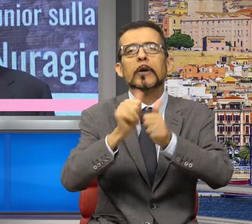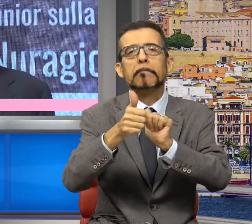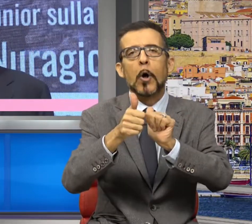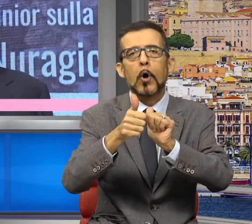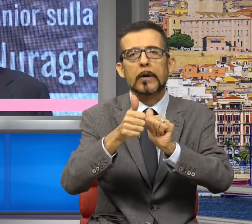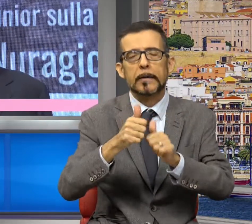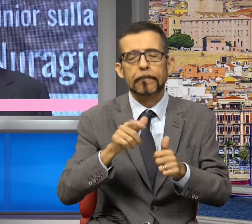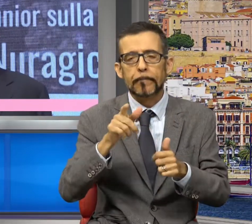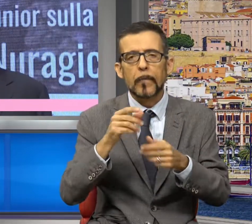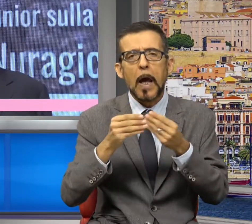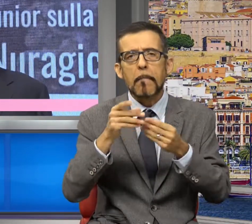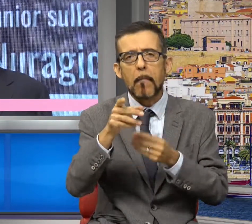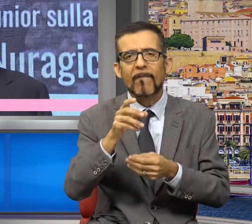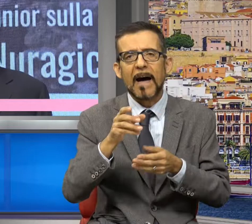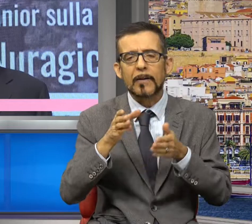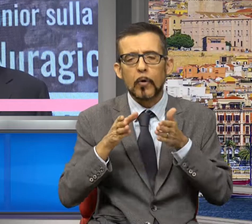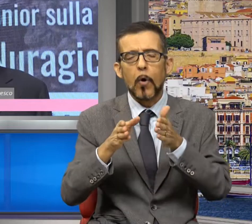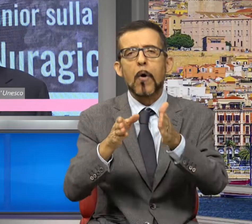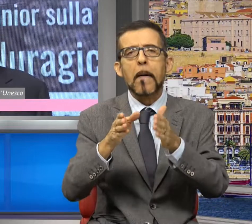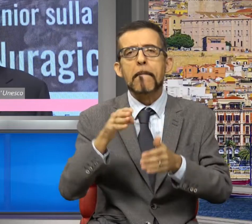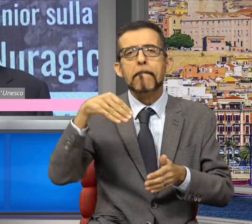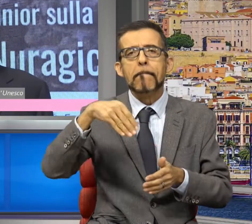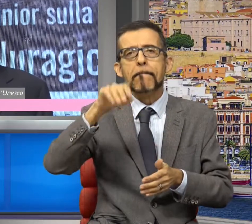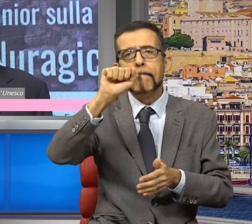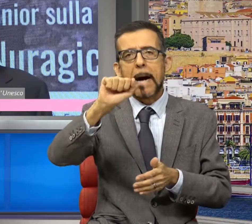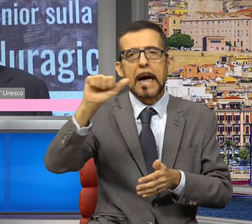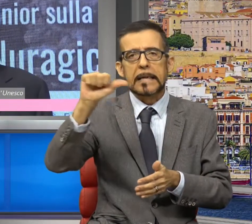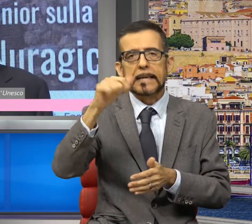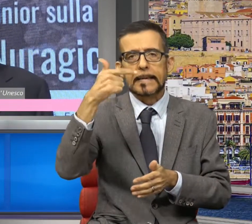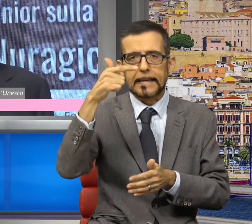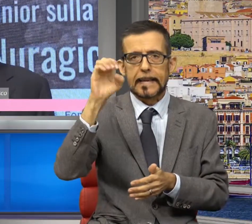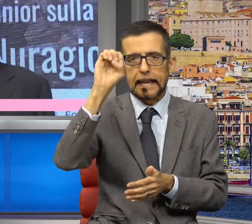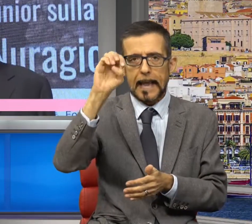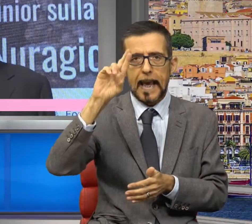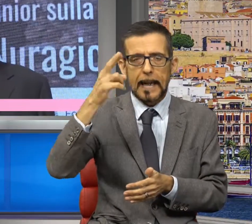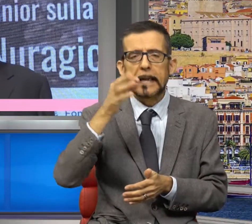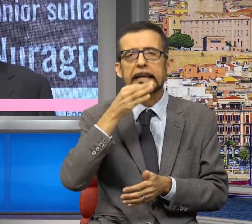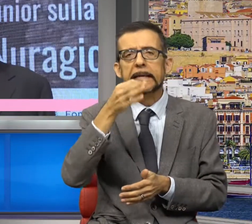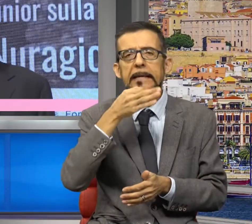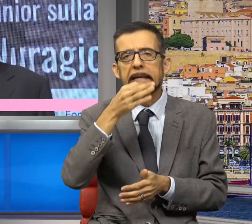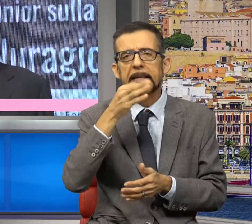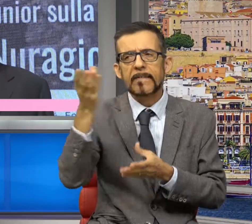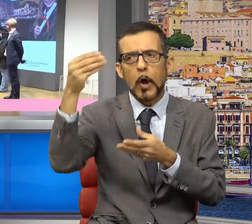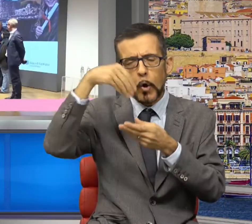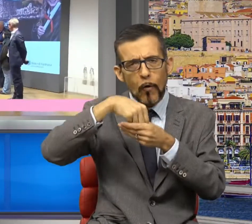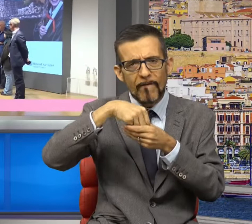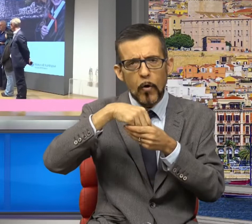dedicato agli studenti di scuola media superiore che aveva il significato di coinvolgere quanto più possibile i ragazzi in un tema che per noi è